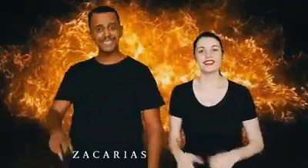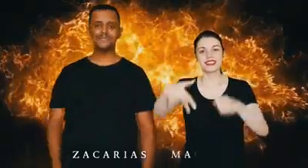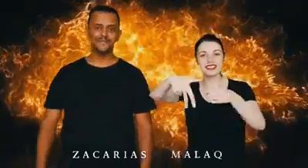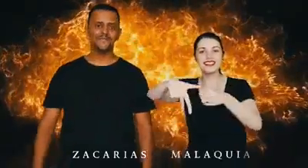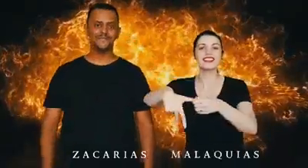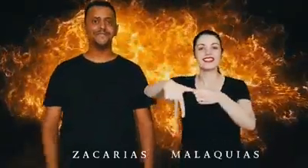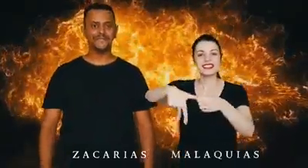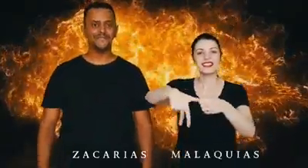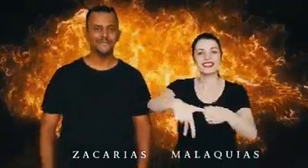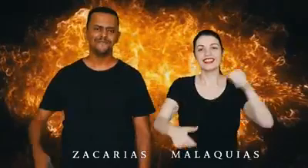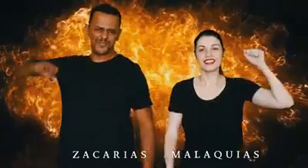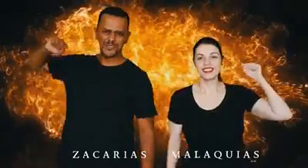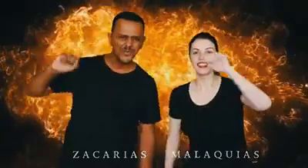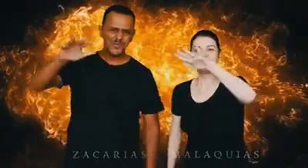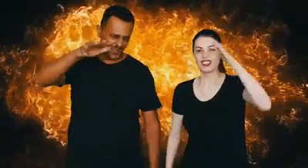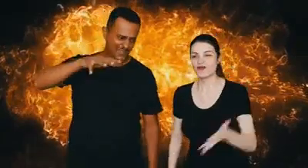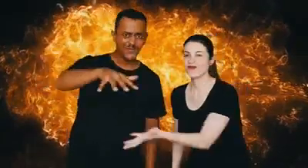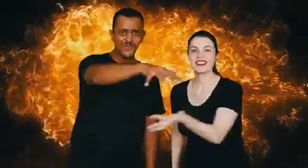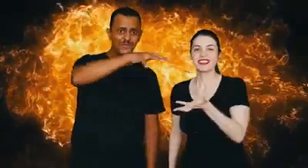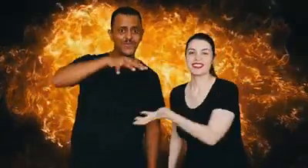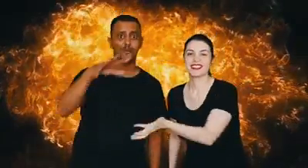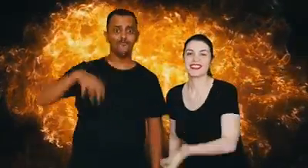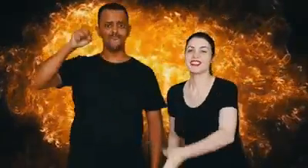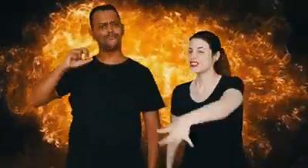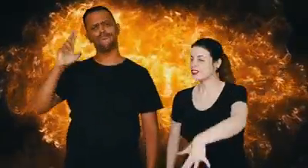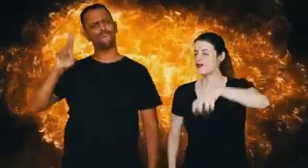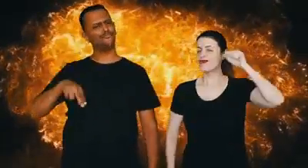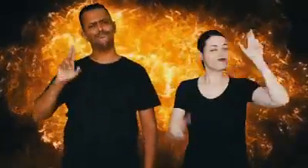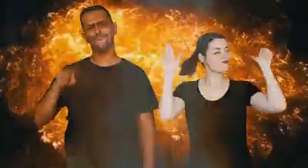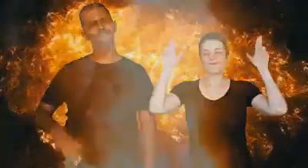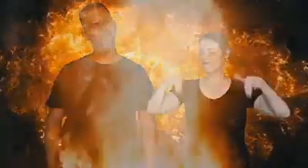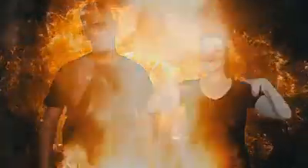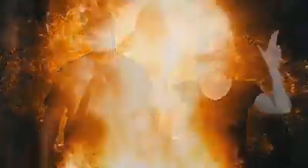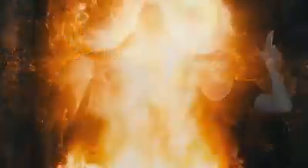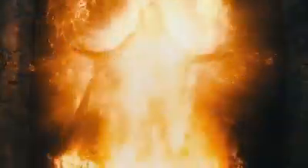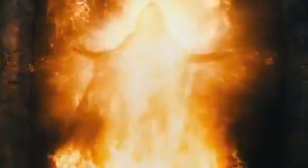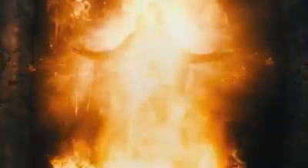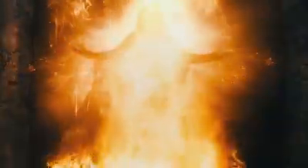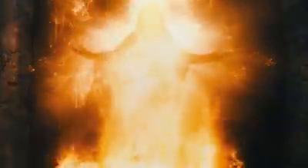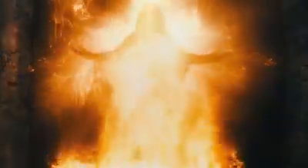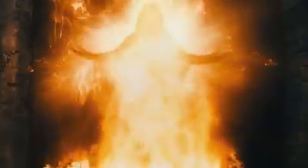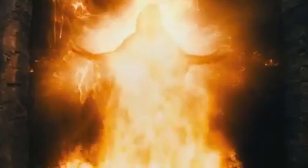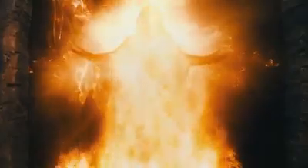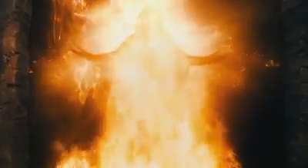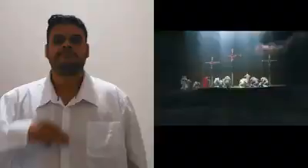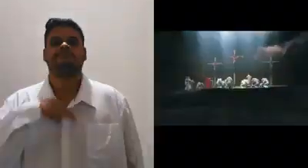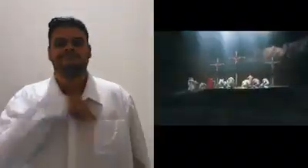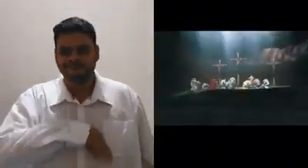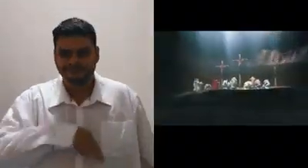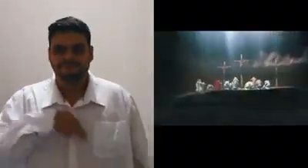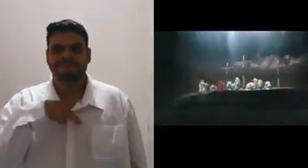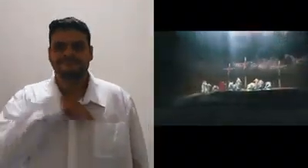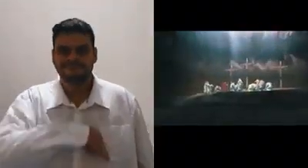Zacarias e Malaquias é o sol da justiça e não se apagará. Não se apagará.